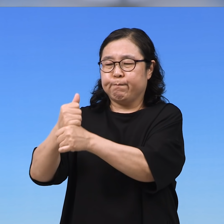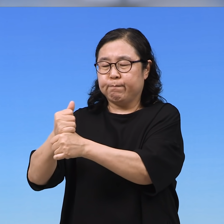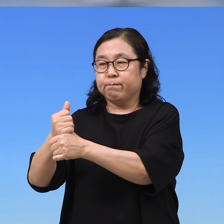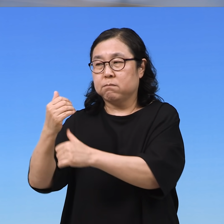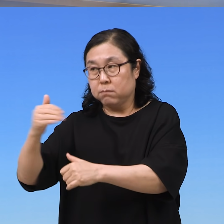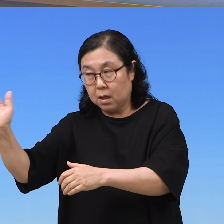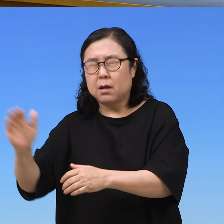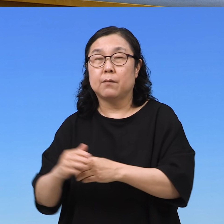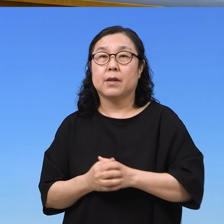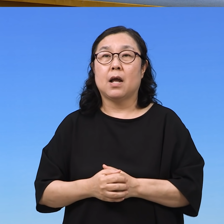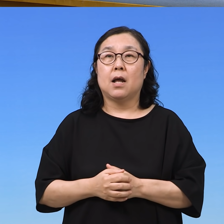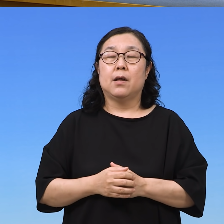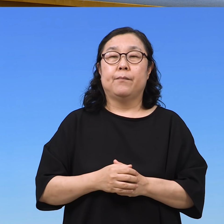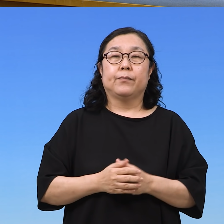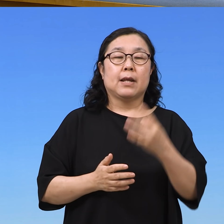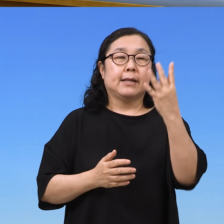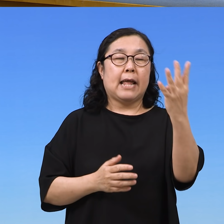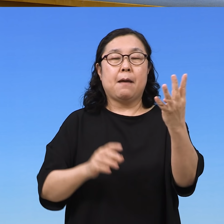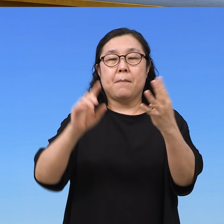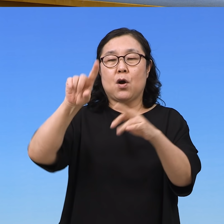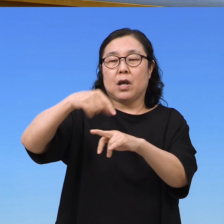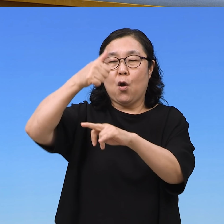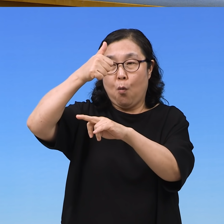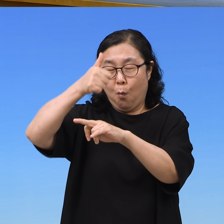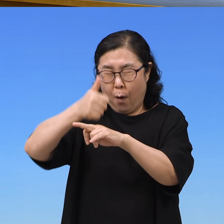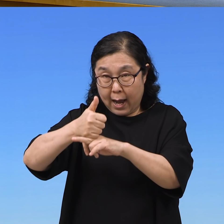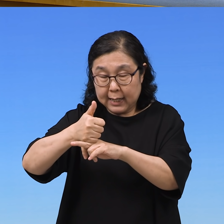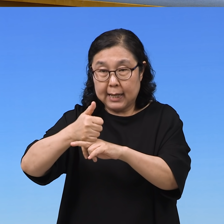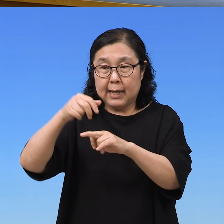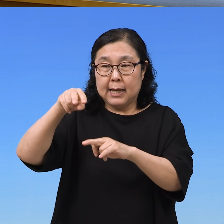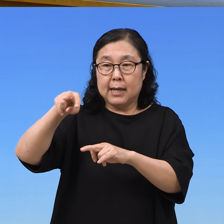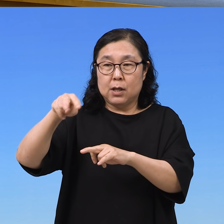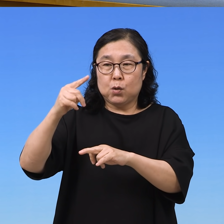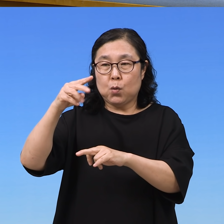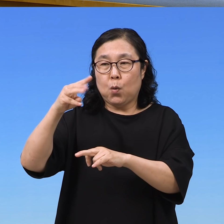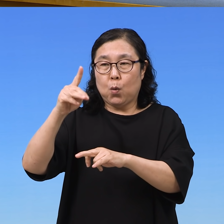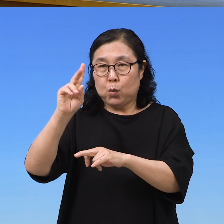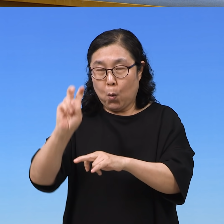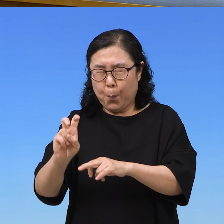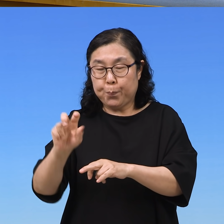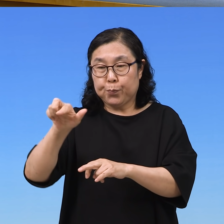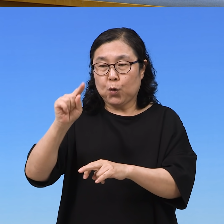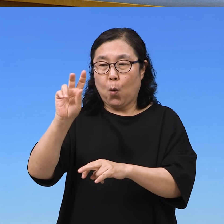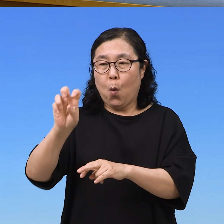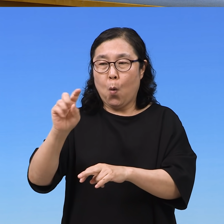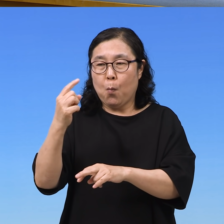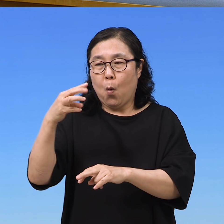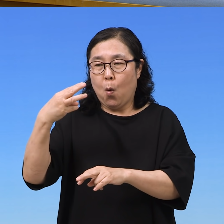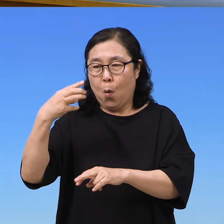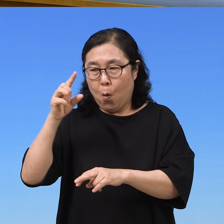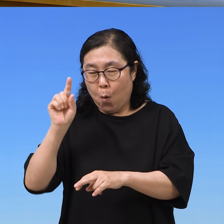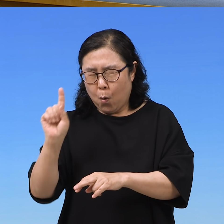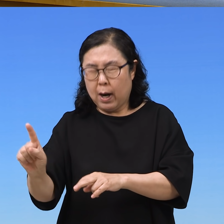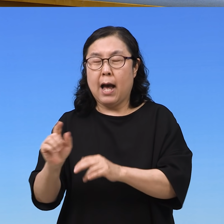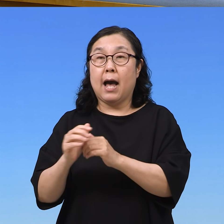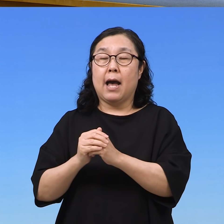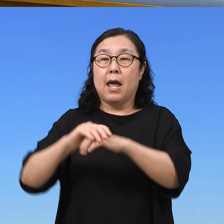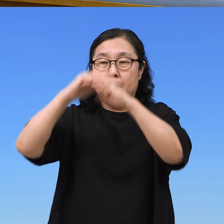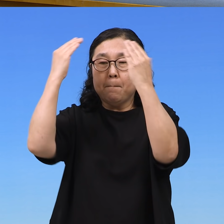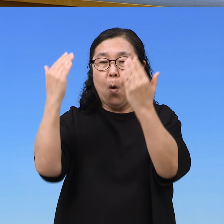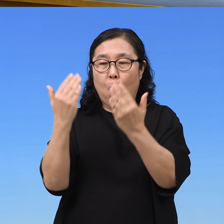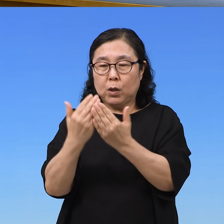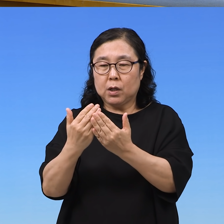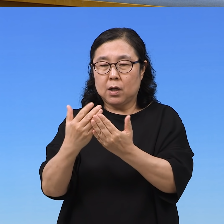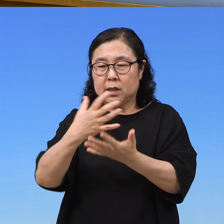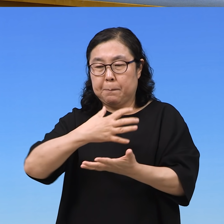11절 12절인데요 내 왕이 소돔과 고모라의 모든 재물과 양식을 빼앗아가고 소돔에 거주하는